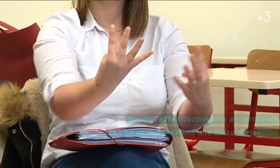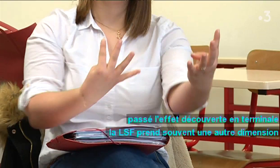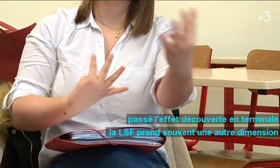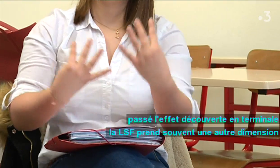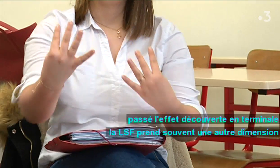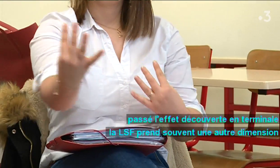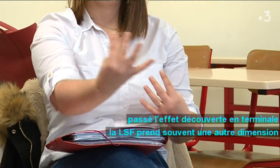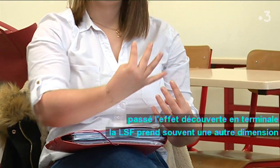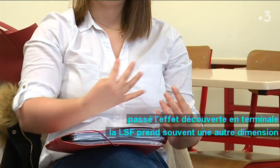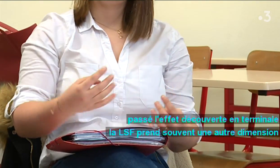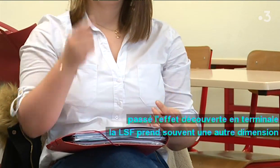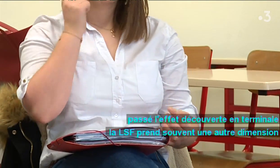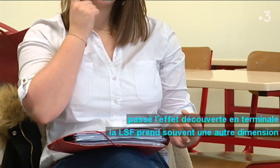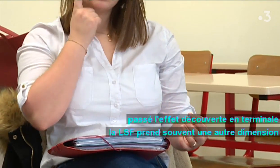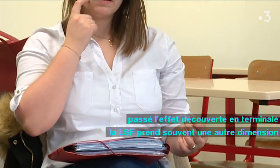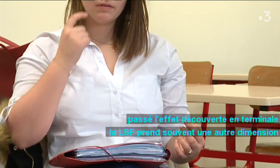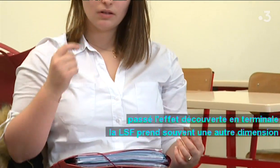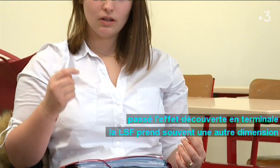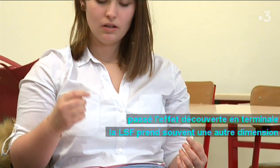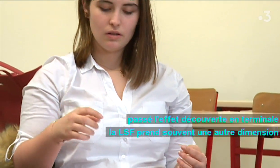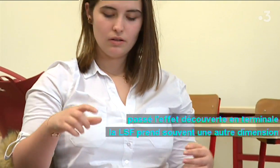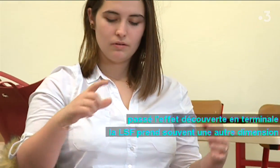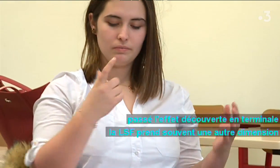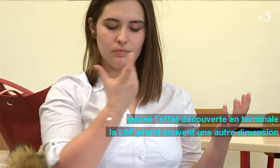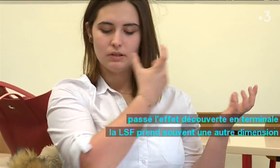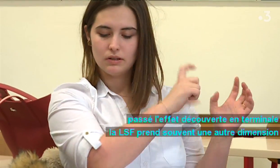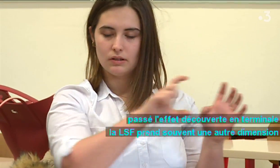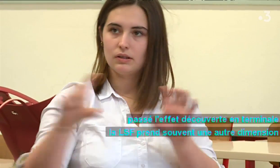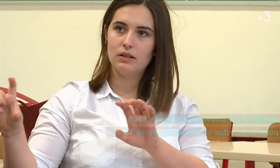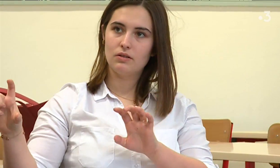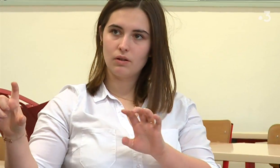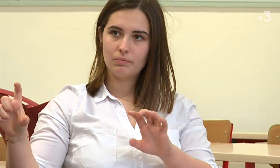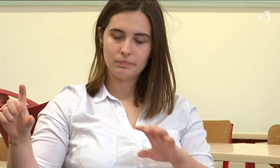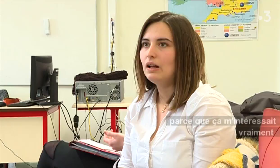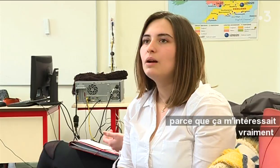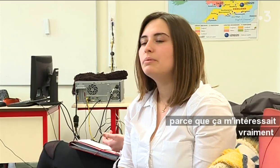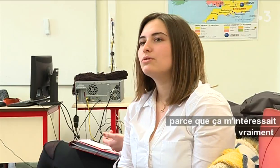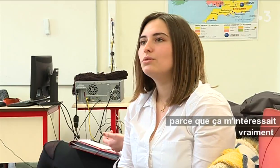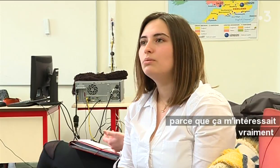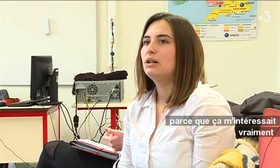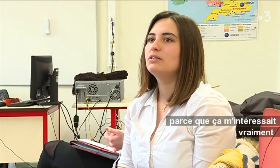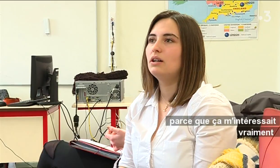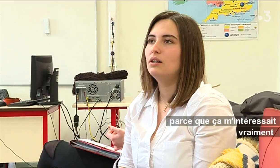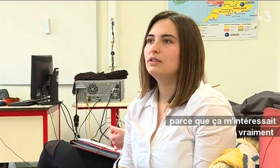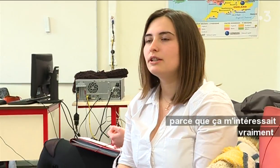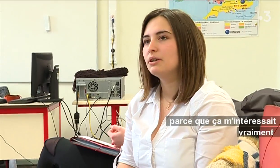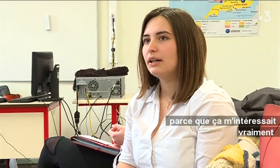Passé l'effet découverte, en terminale, la LSF prend souvent une autre dimension. Parce que ça